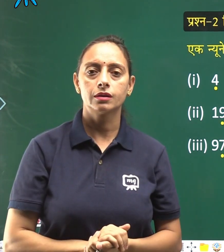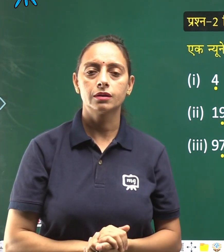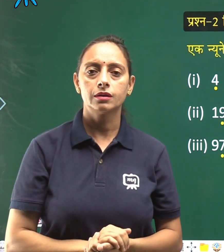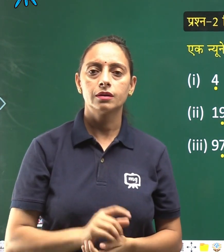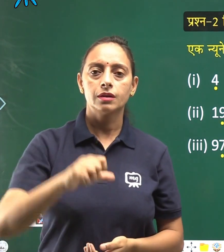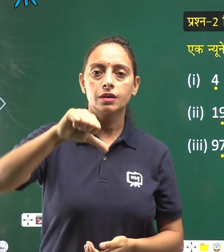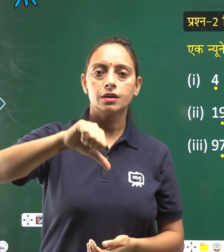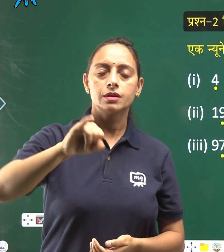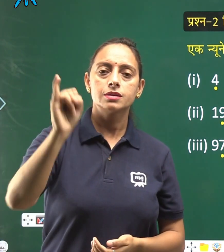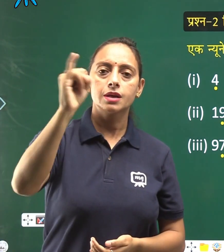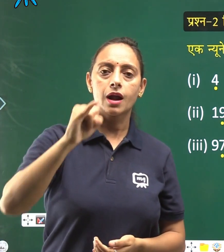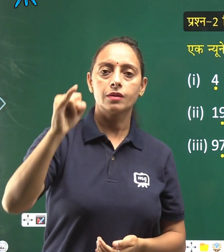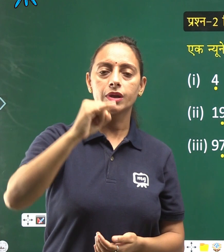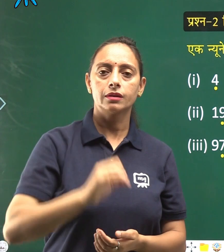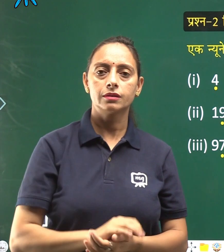96।